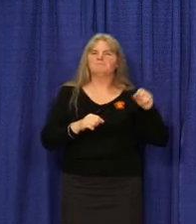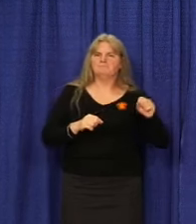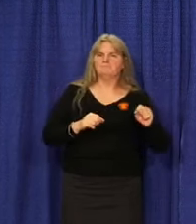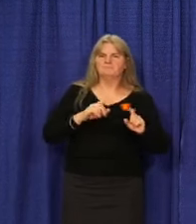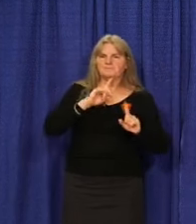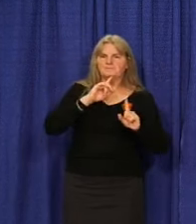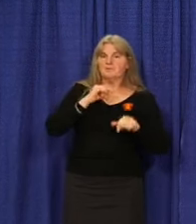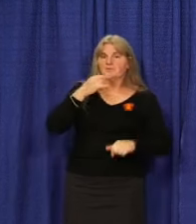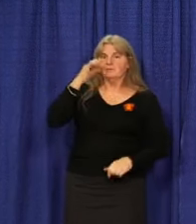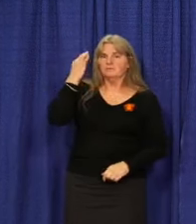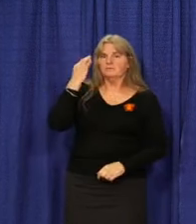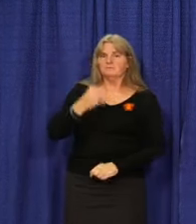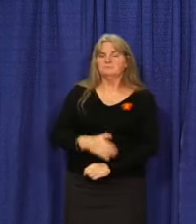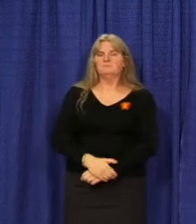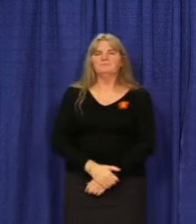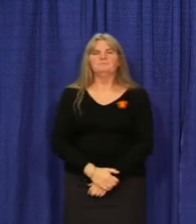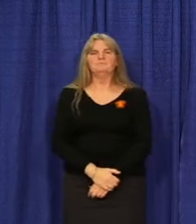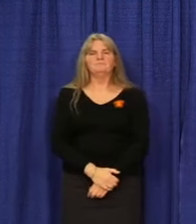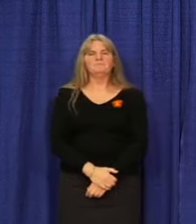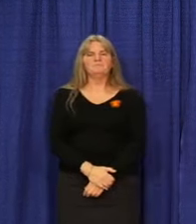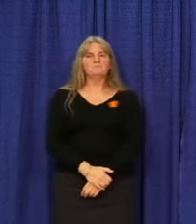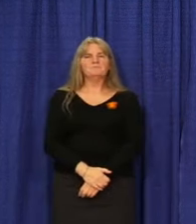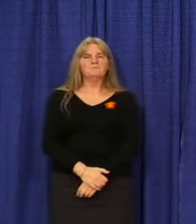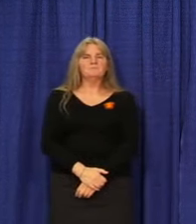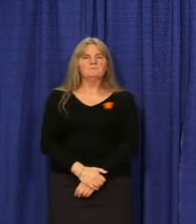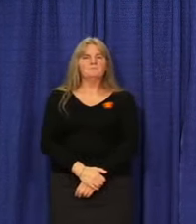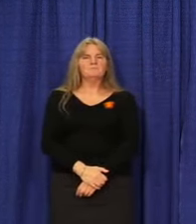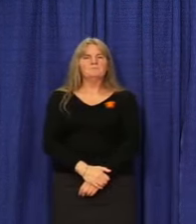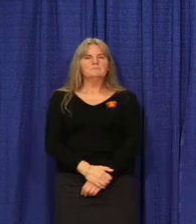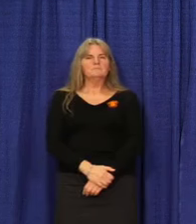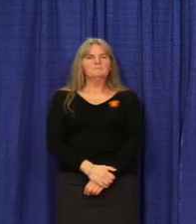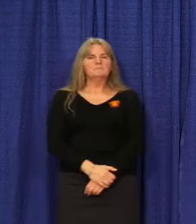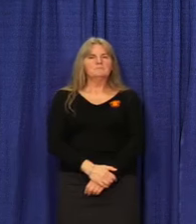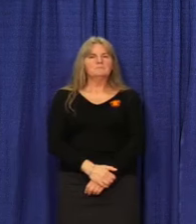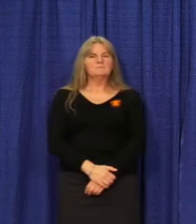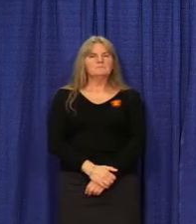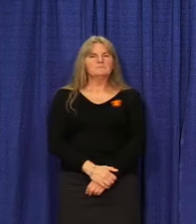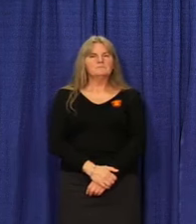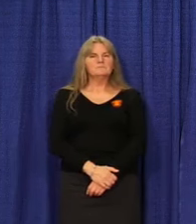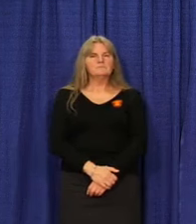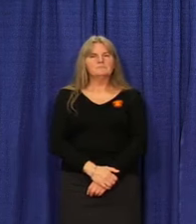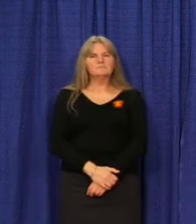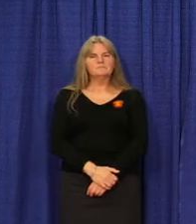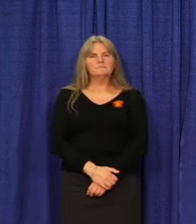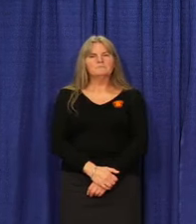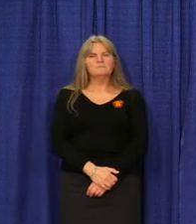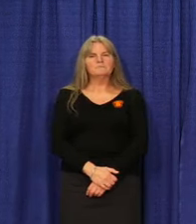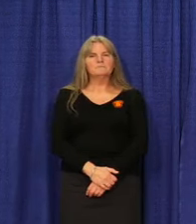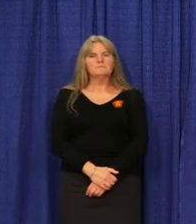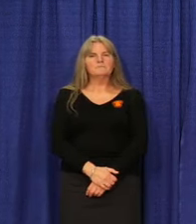peux offrir plus ou moins un résumé de guide et ça sera